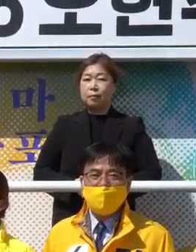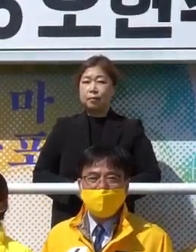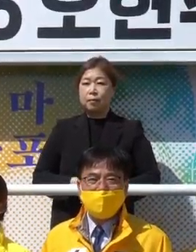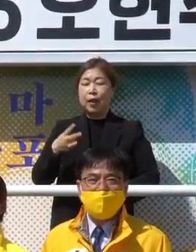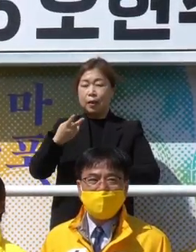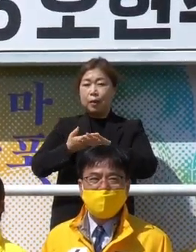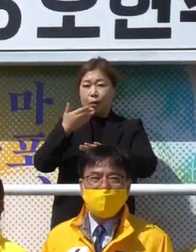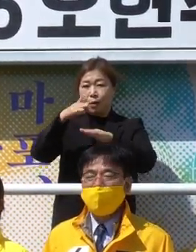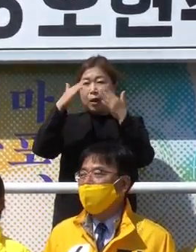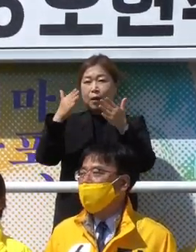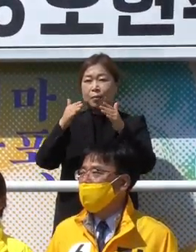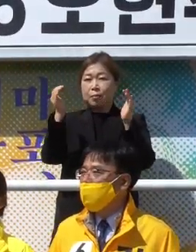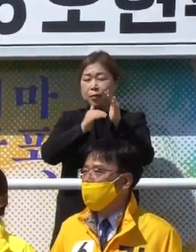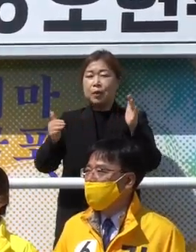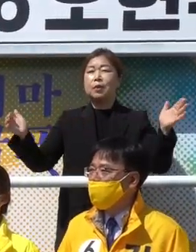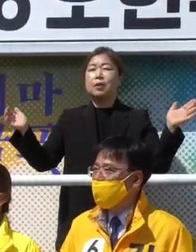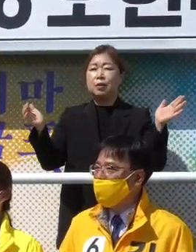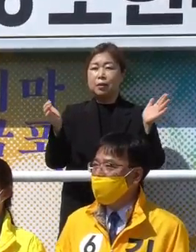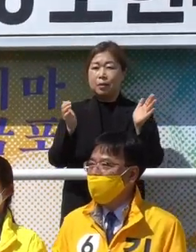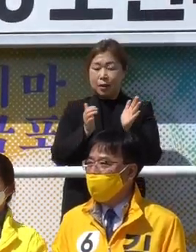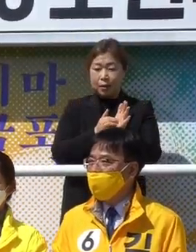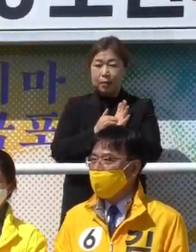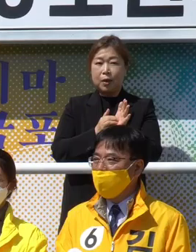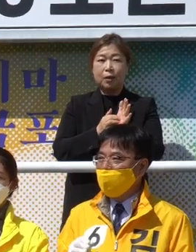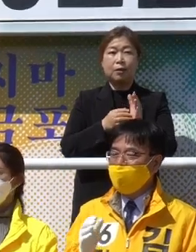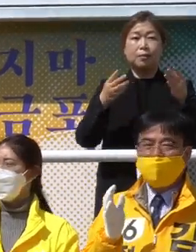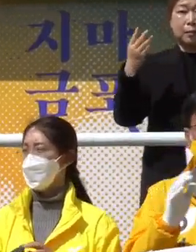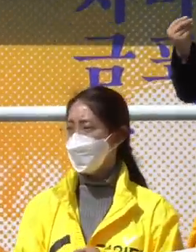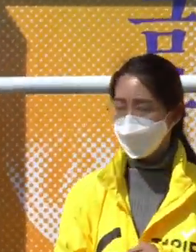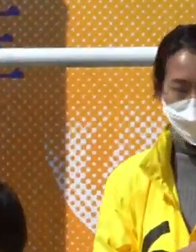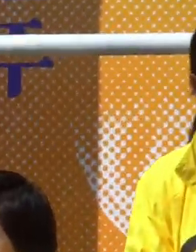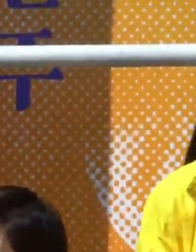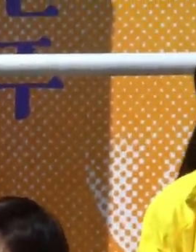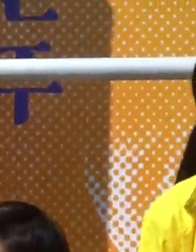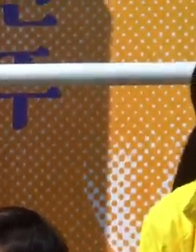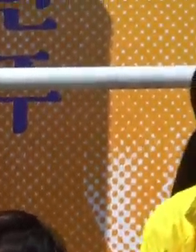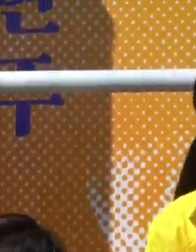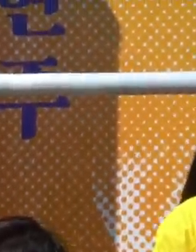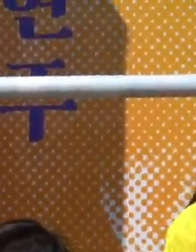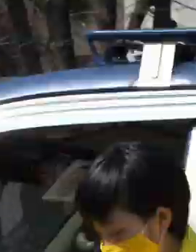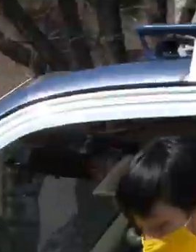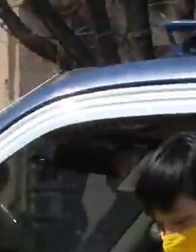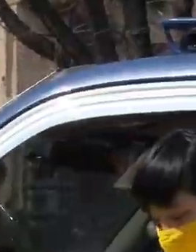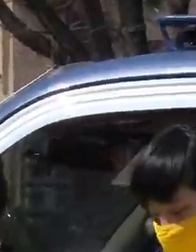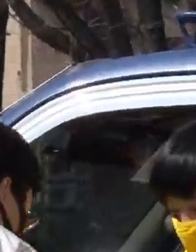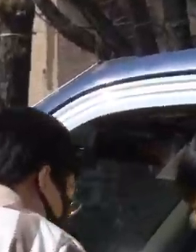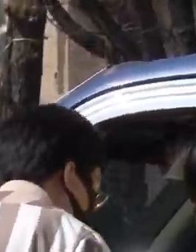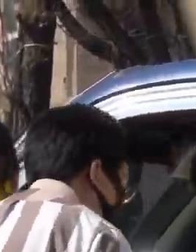네, 이상으로 정의당이 마련한 오늘 자리는 마무리하도록 하겠습니다. 앞으로 정의당의